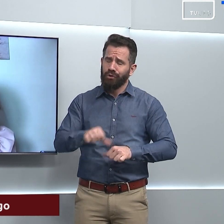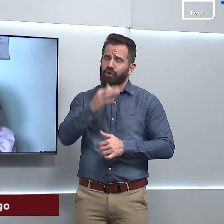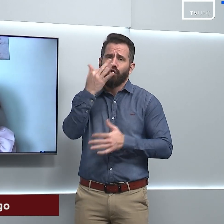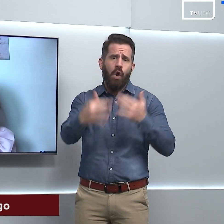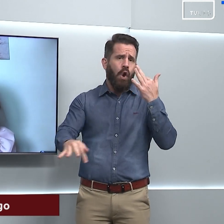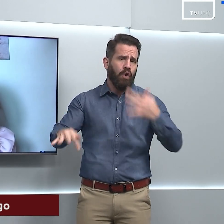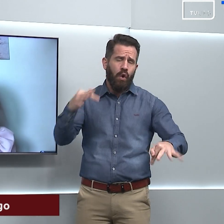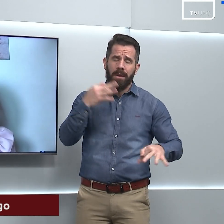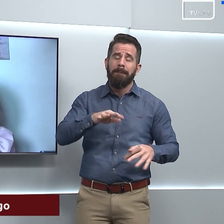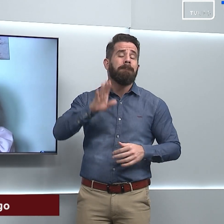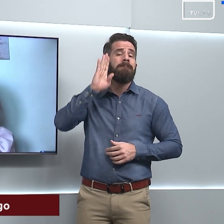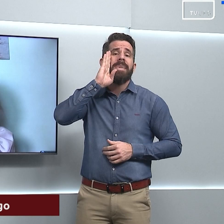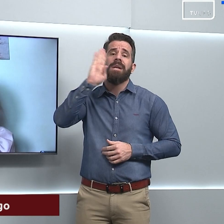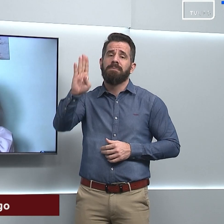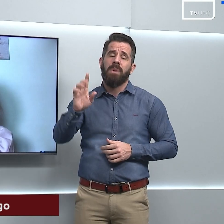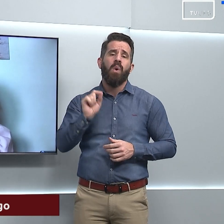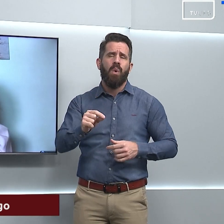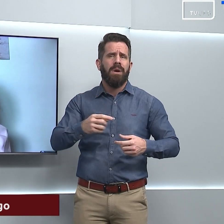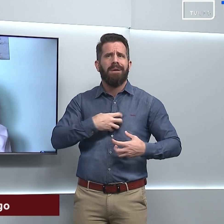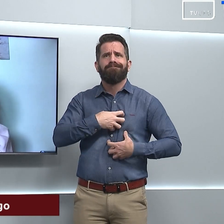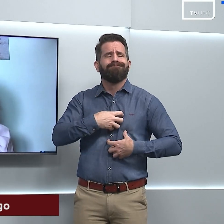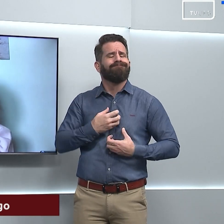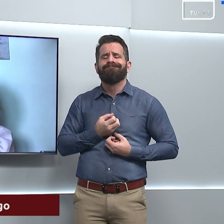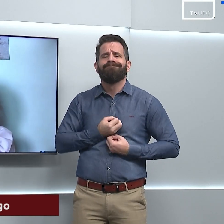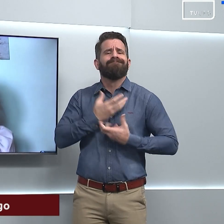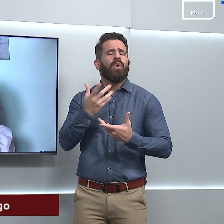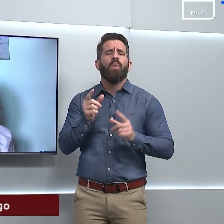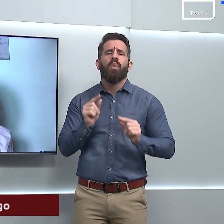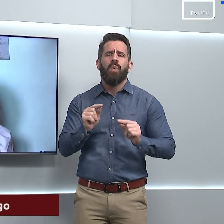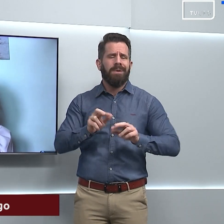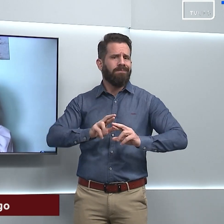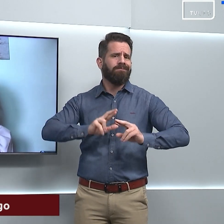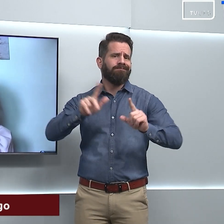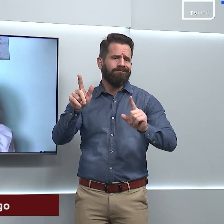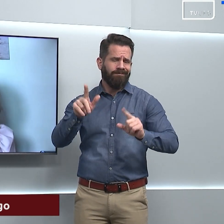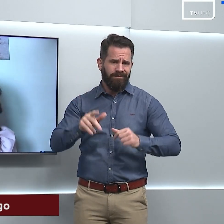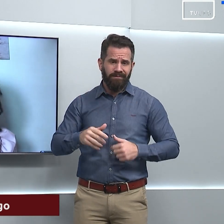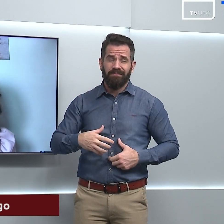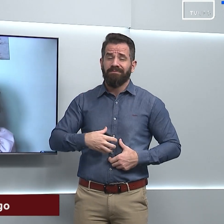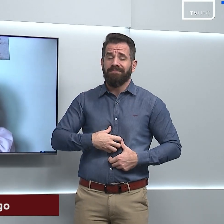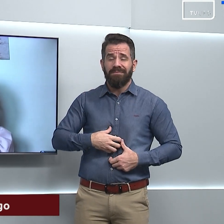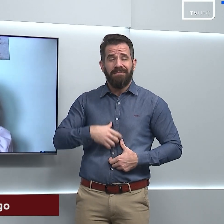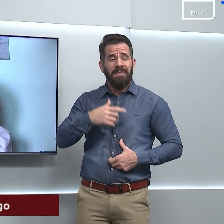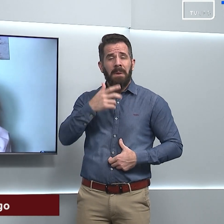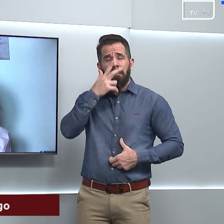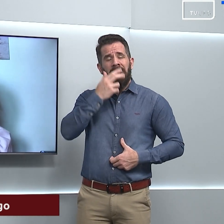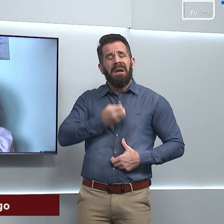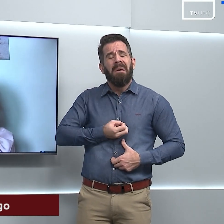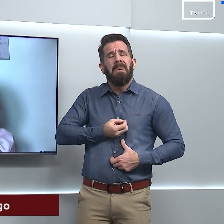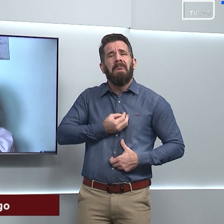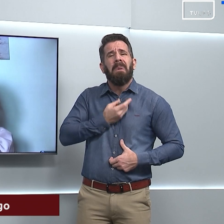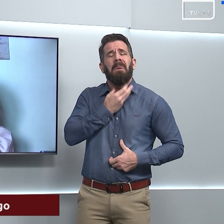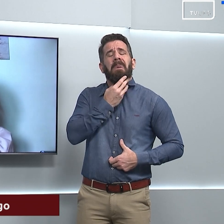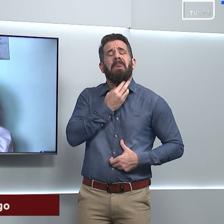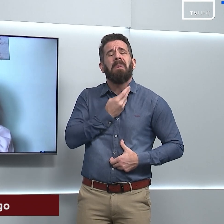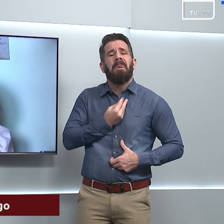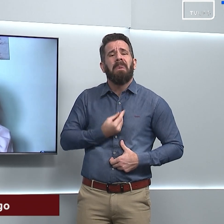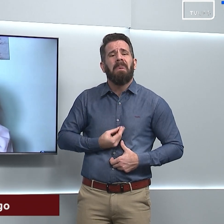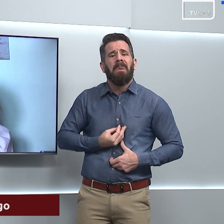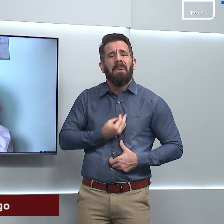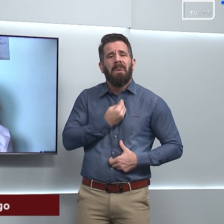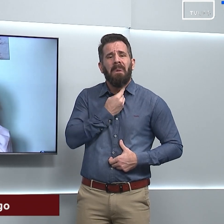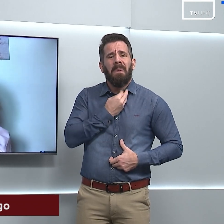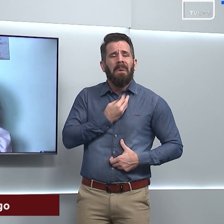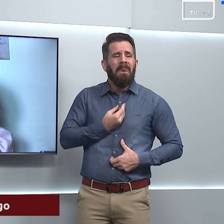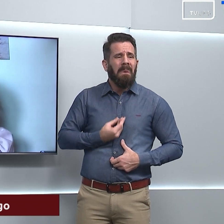principais sintomas, né, para essas alterações, a gente tem a queimação epigástrica ali no local no